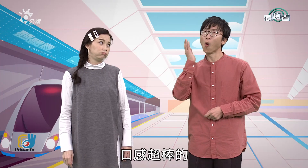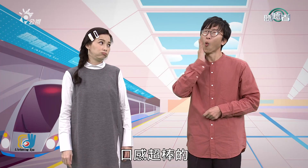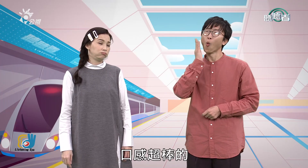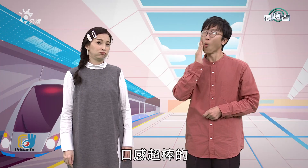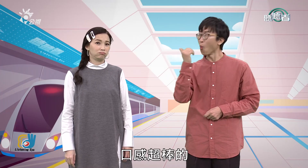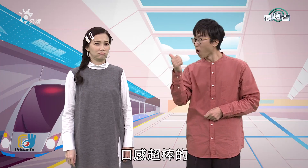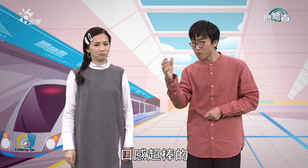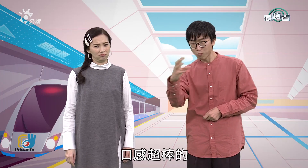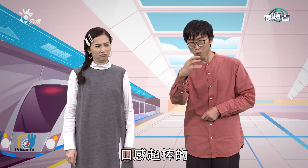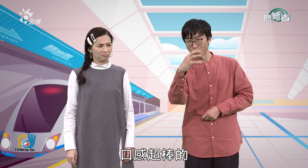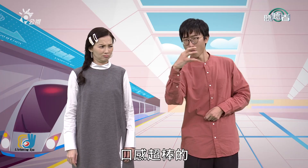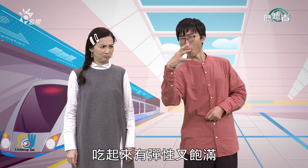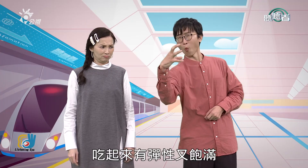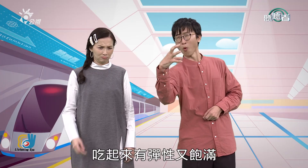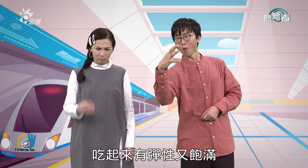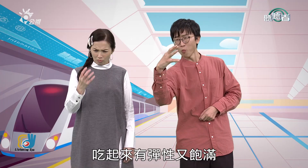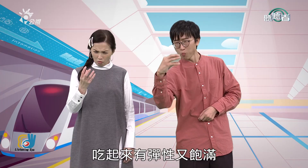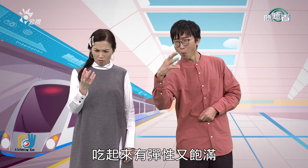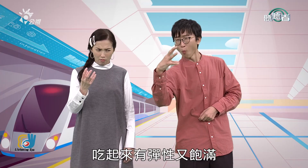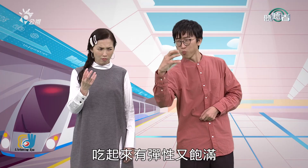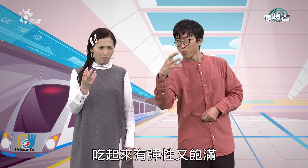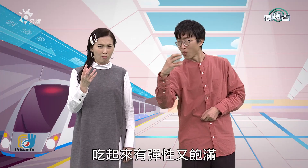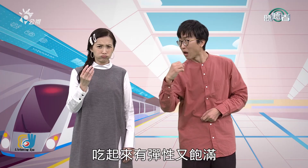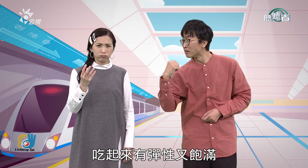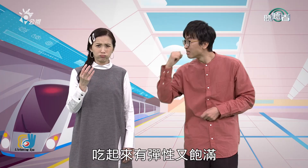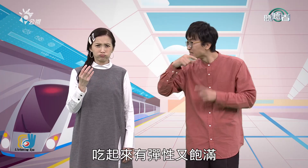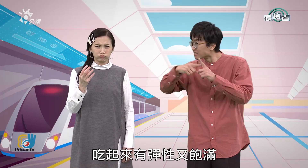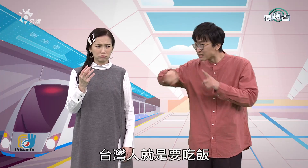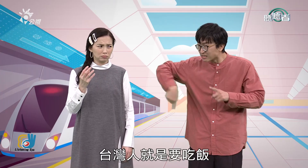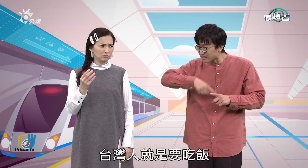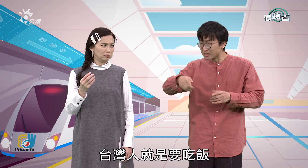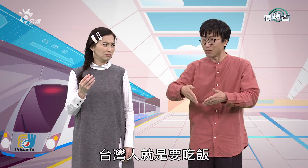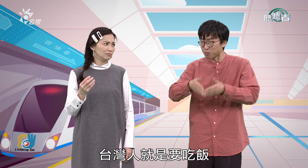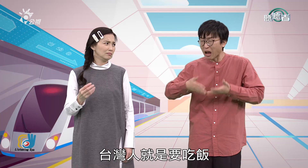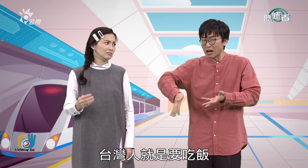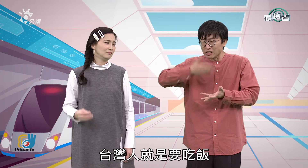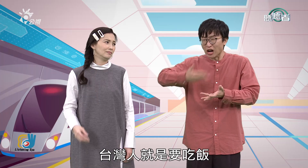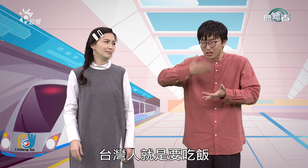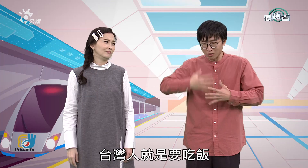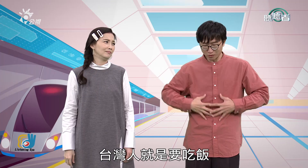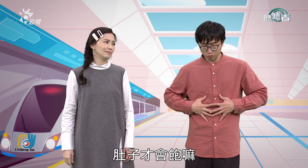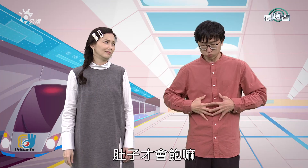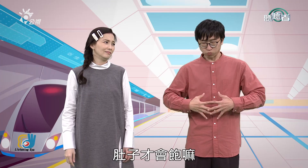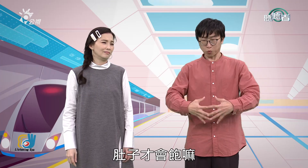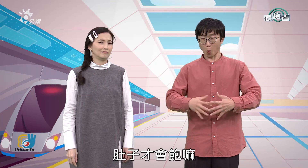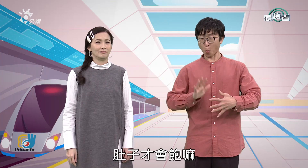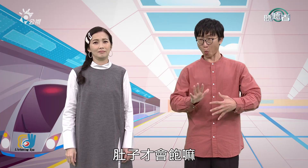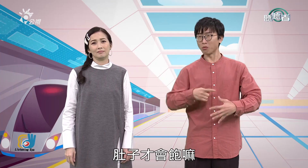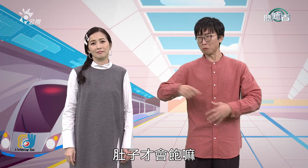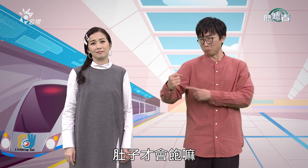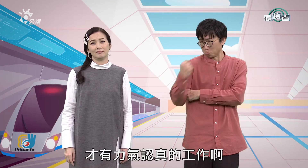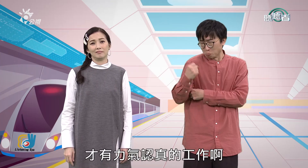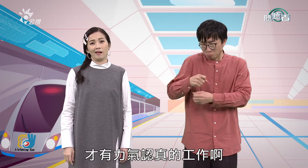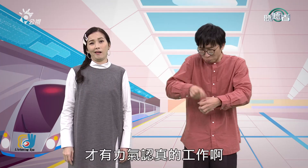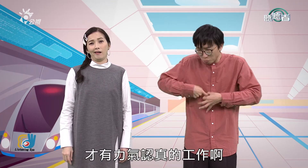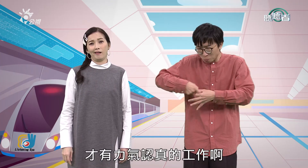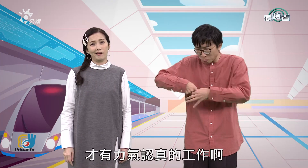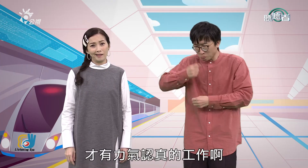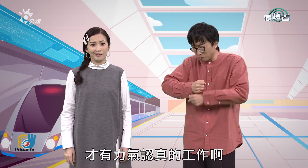感超棒的，吃起来有弹性又饱满。台湾人呢，就是要吃饭肚子才会饱嘛，才有力气认真的